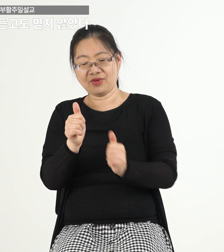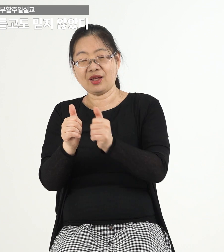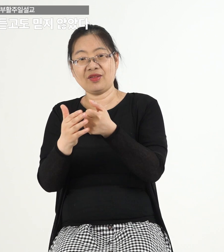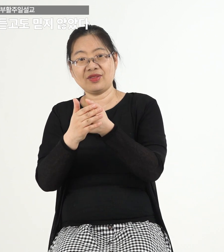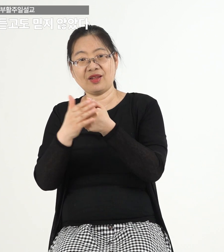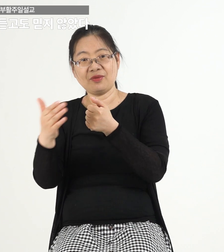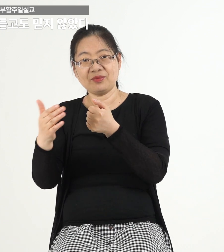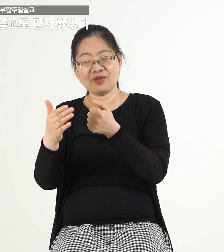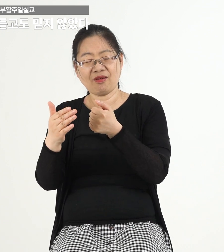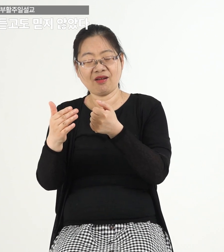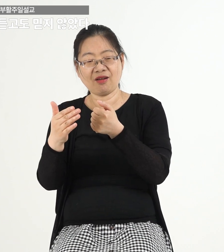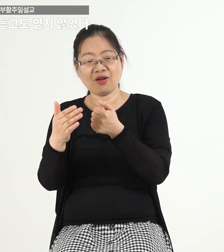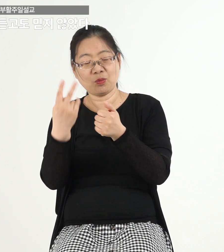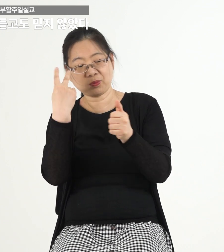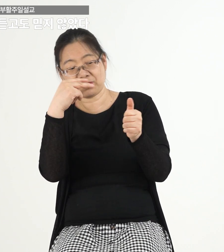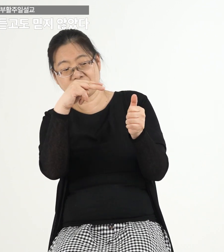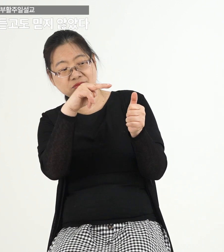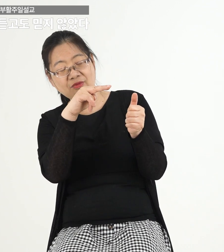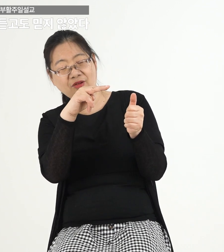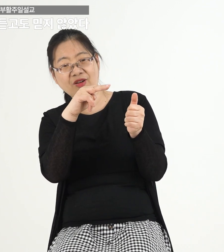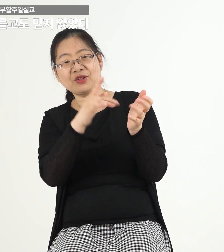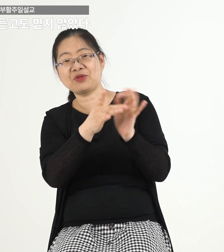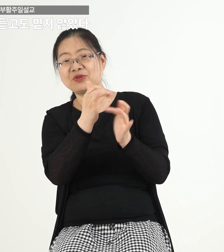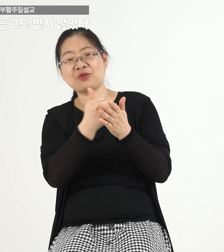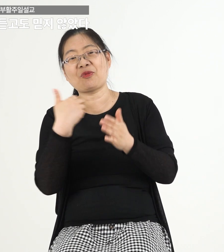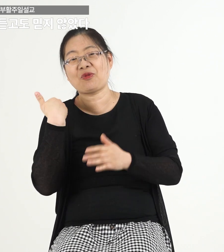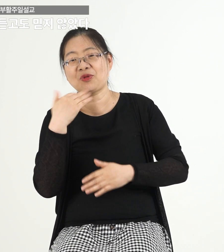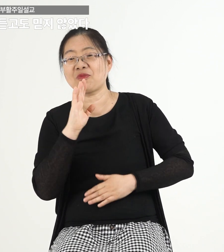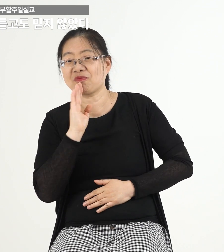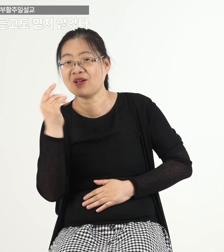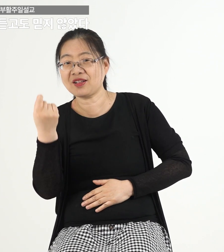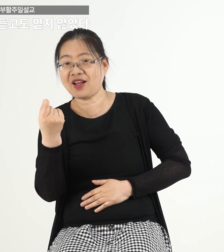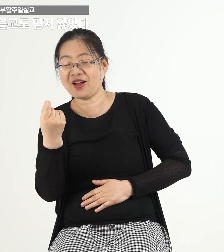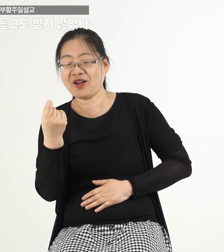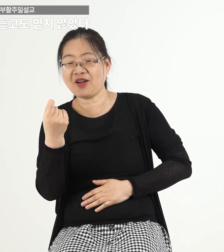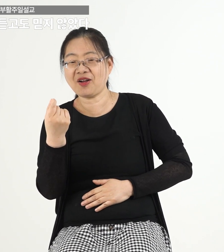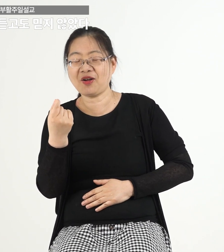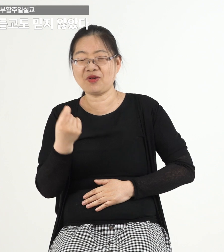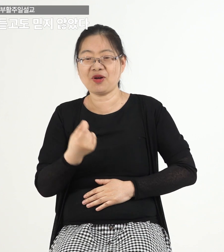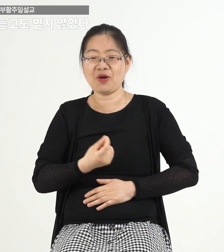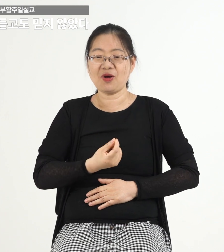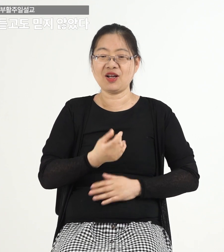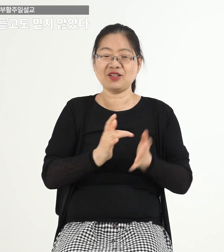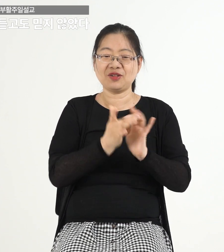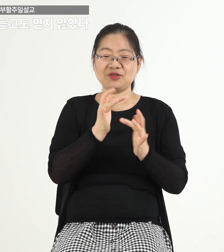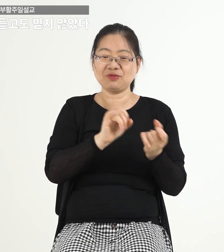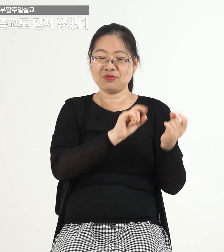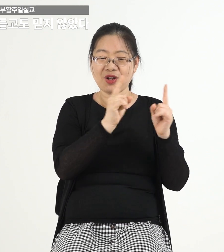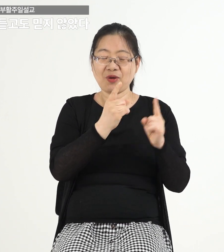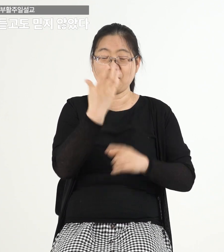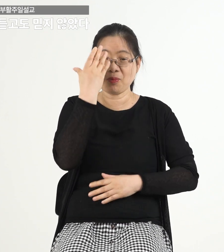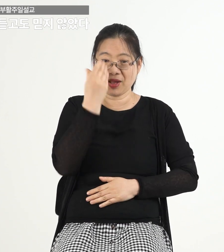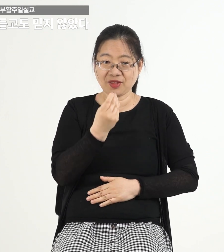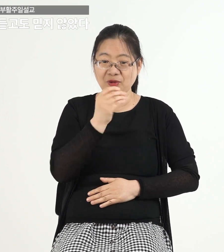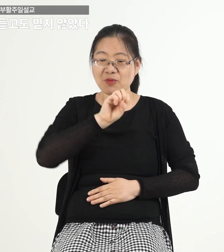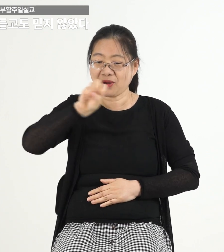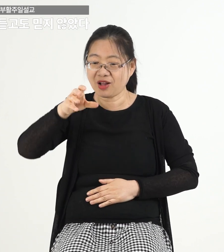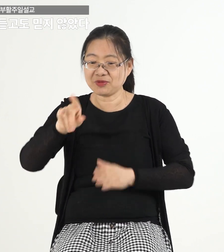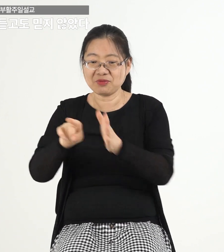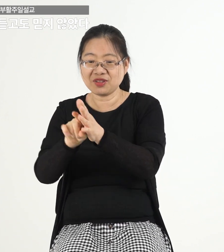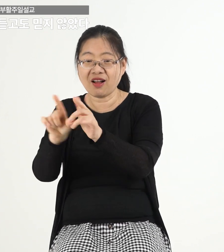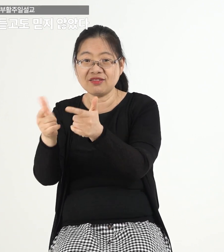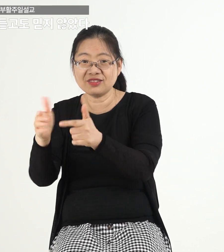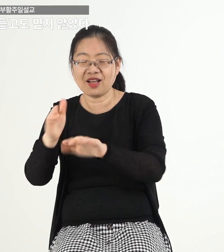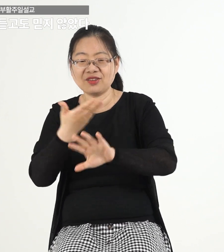나타나셨으니까 못 알아보는 건 당연하죠. 봤대는데도 안 믿는 사람들인데 다른 모양으로